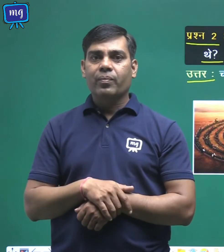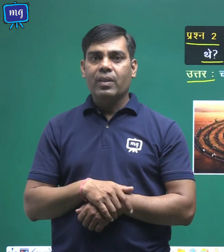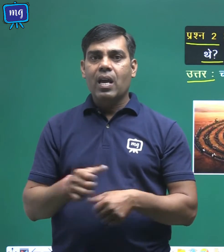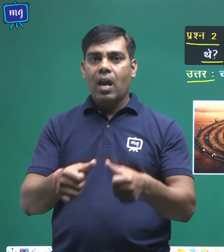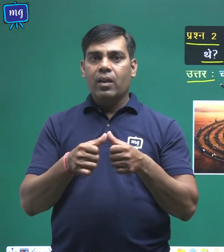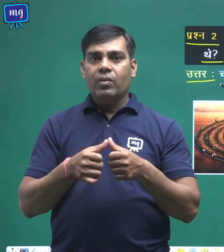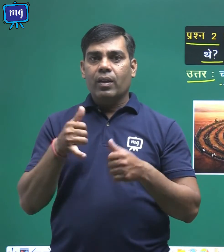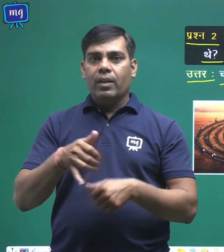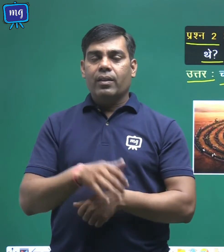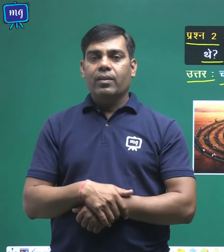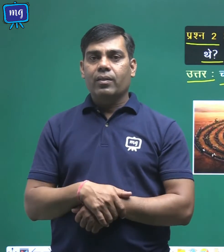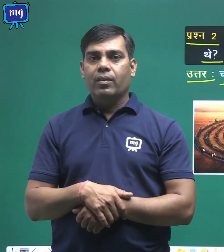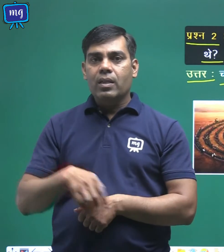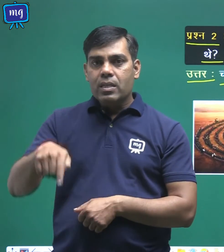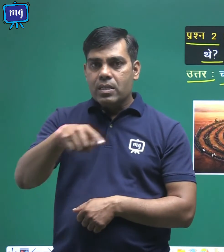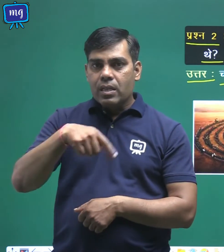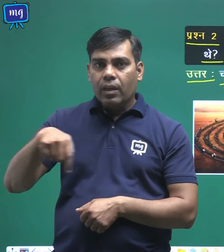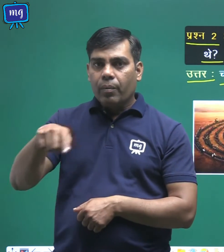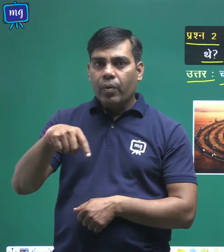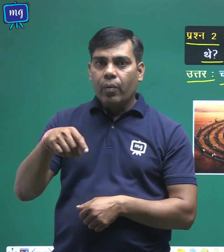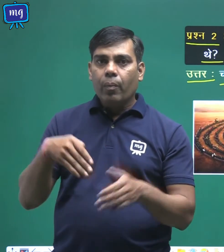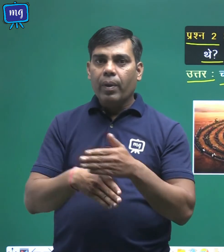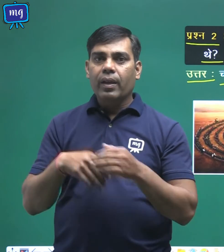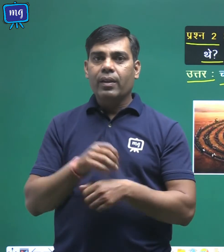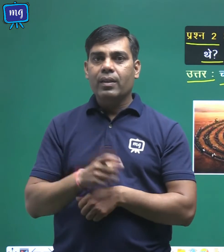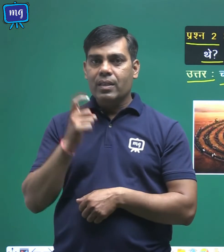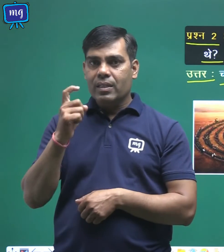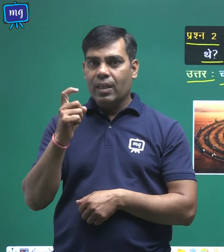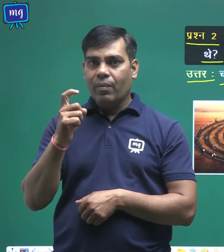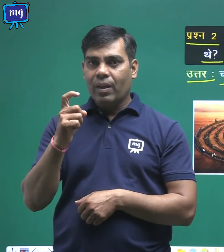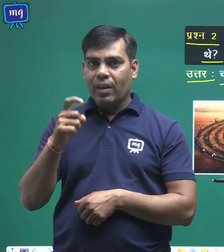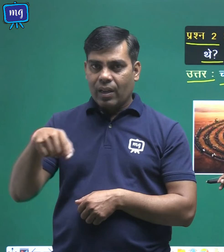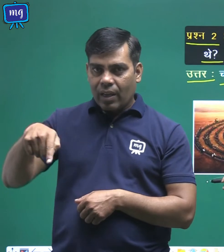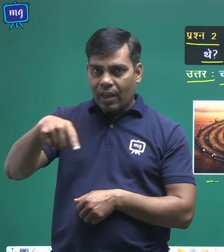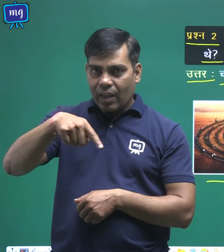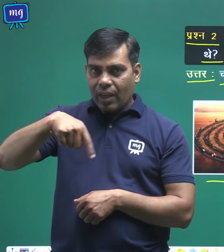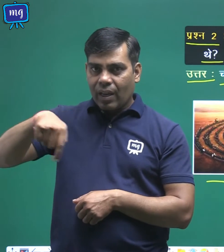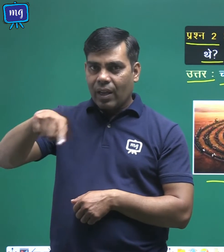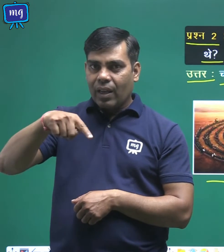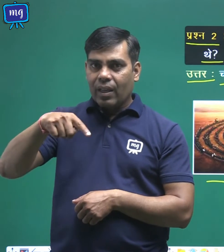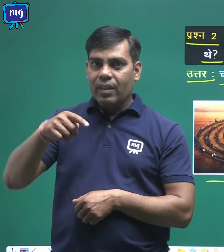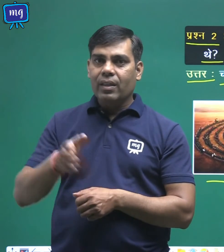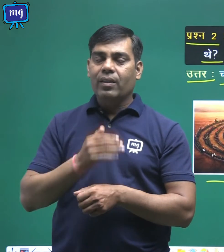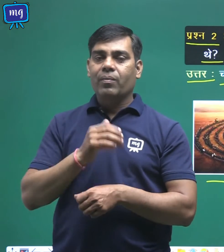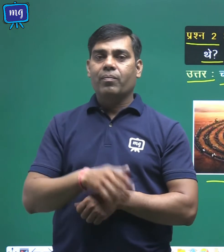उत्तर है चक्रव्यूह में 7 घेरे थे।